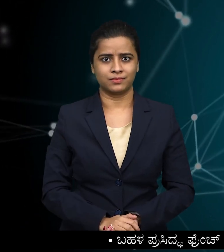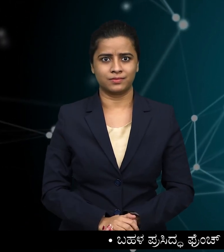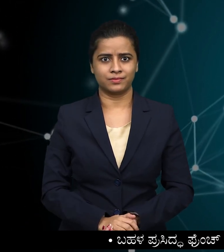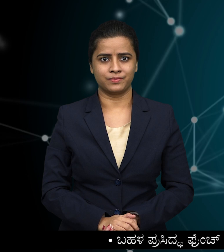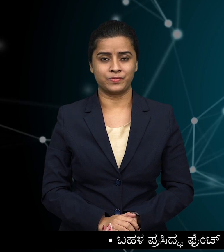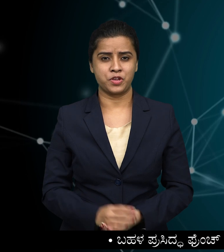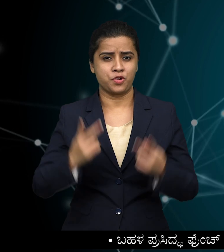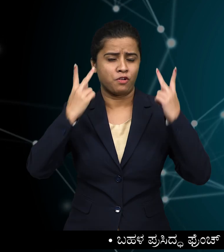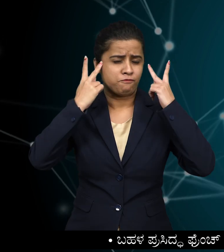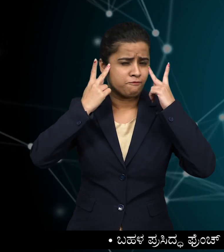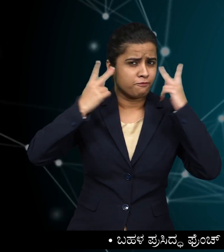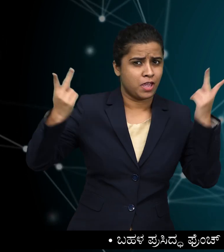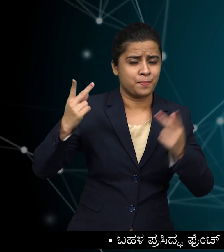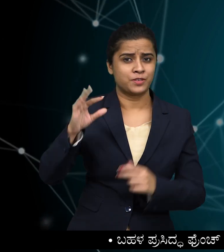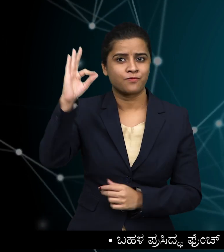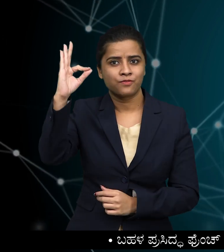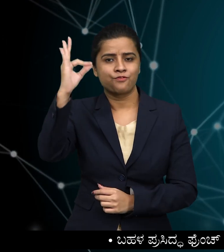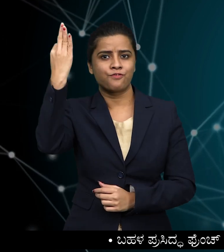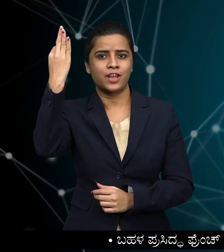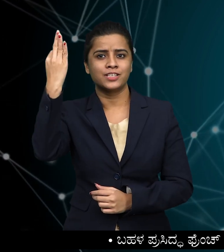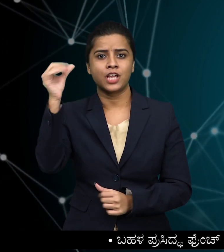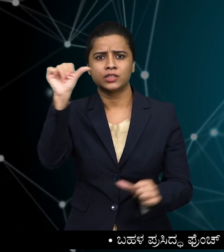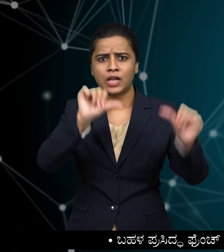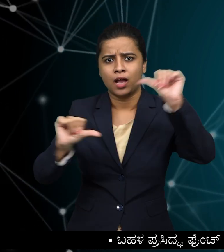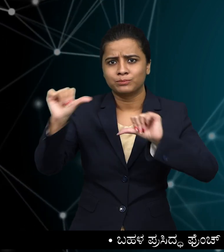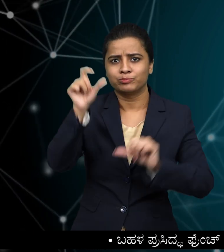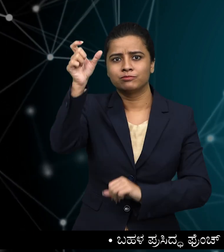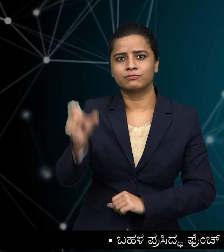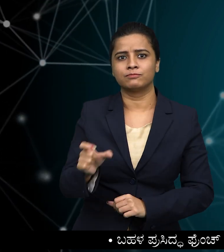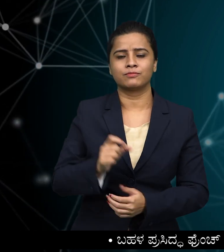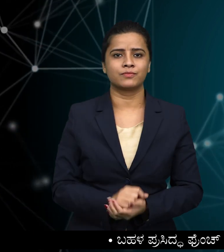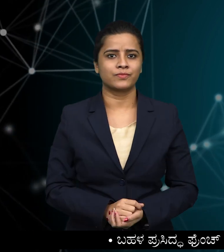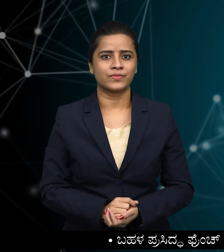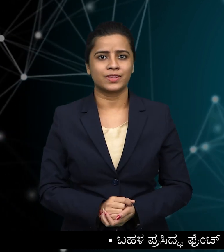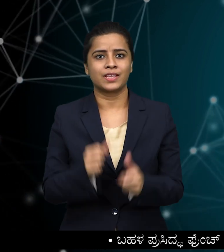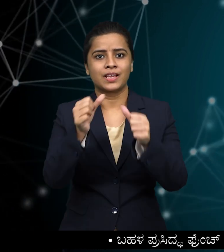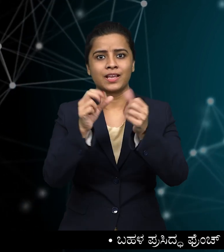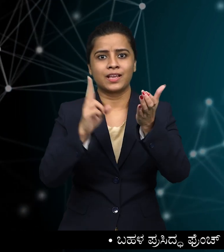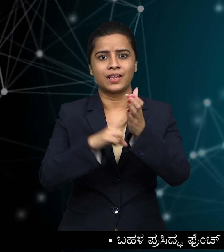ಬಹಳ ಪ್ರಸಿದ್ಧ ಫ್ರೆಂಚ್ ವಿಜ್ಞಾನಿ ಆಂಟೋನಿಯನ್ ಲಾವೋಸಿಯರ್.